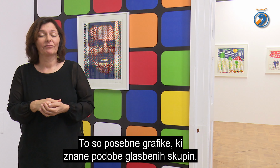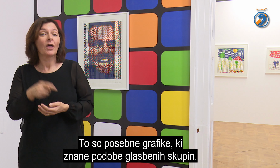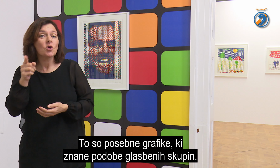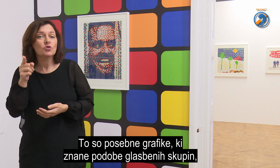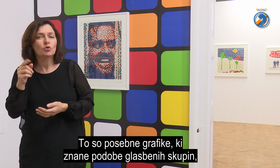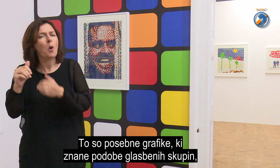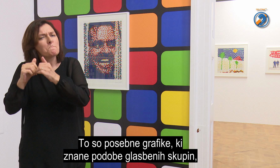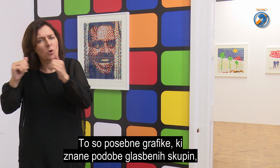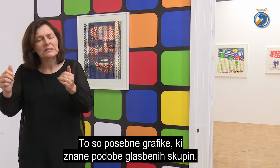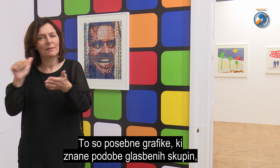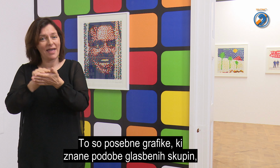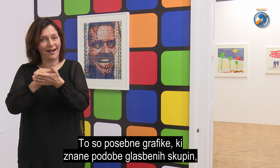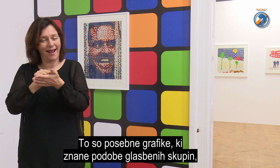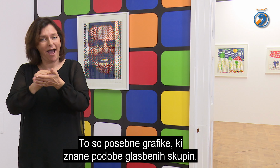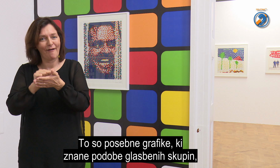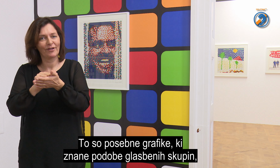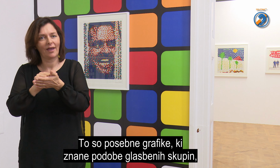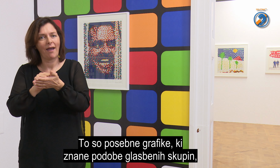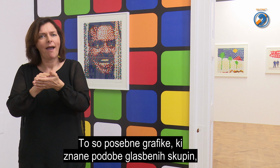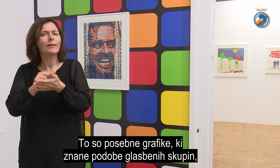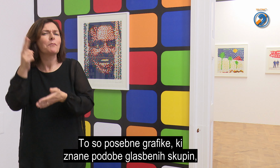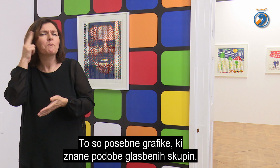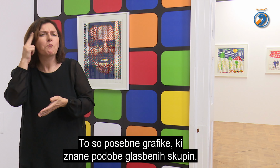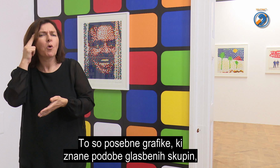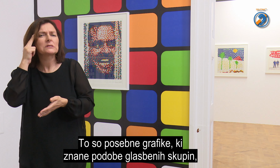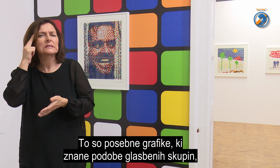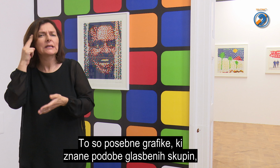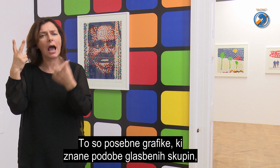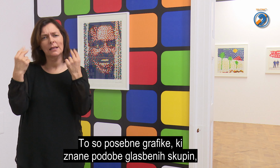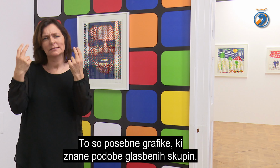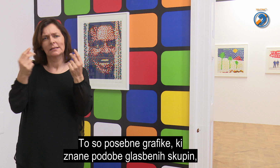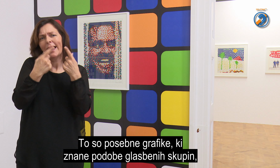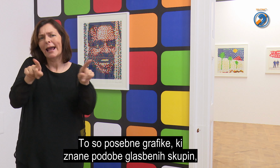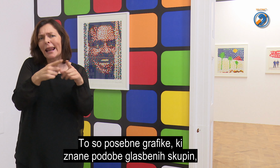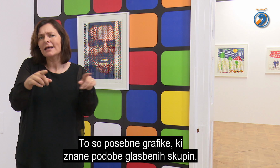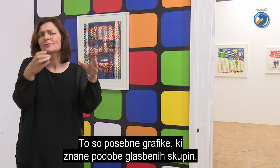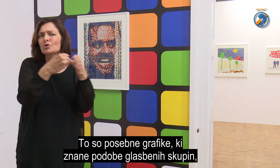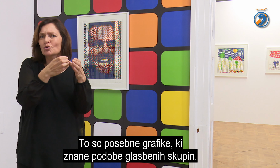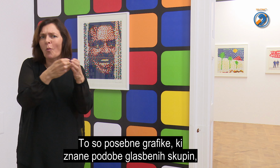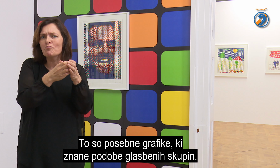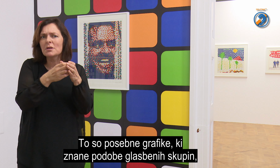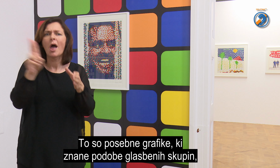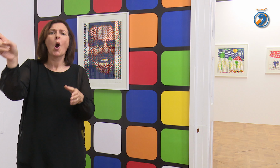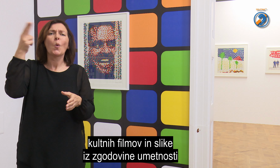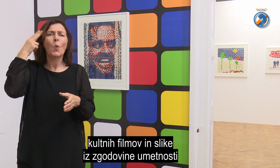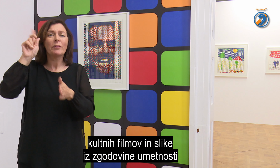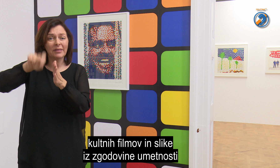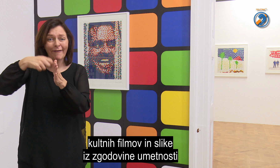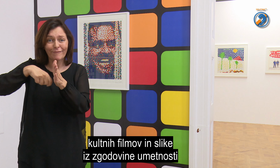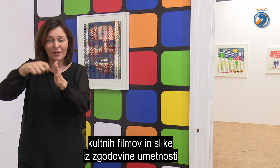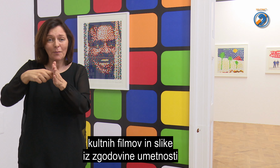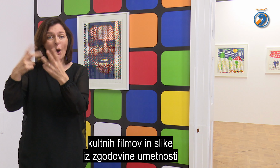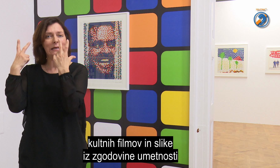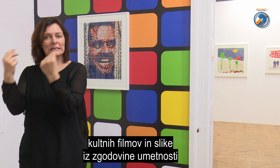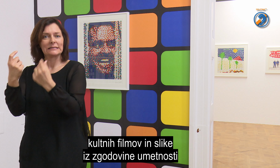To so posebne grafike, ki znane podobe glasbenih skupin, kultnih filmov in slike